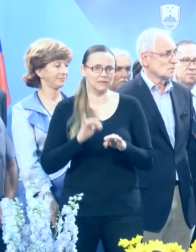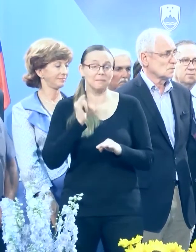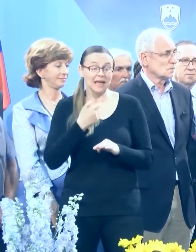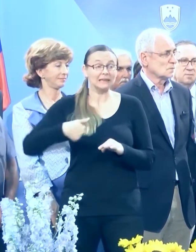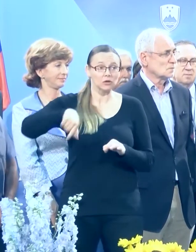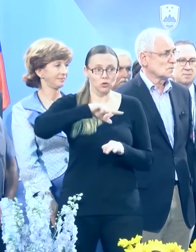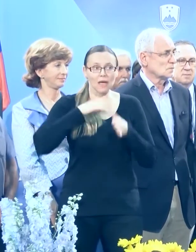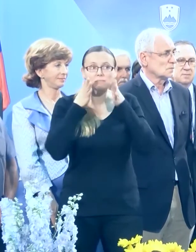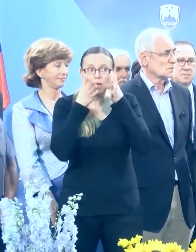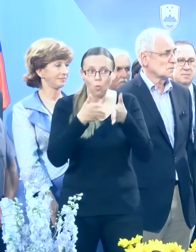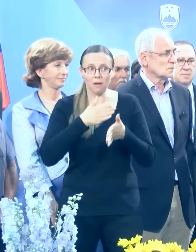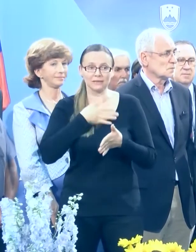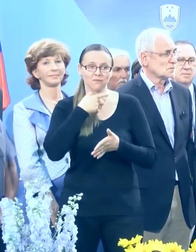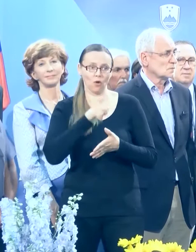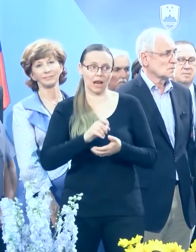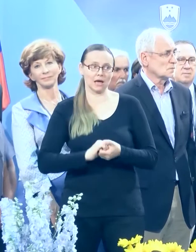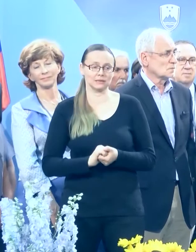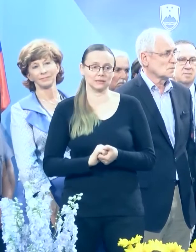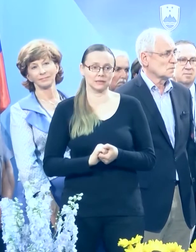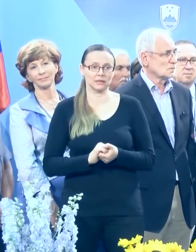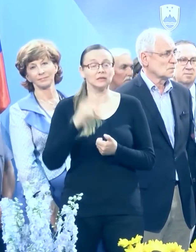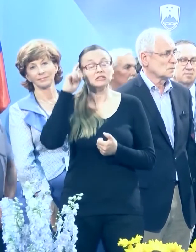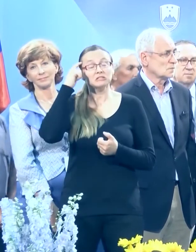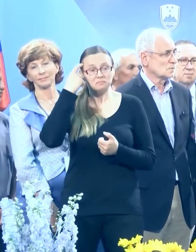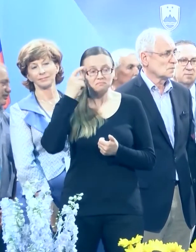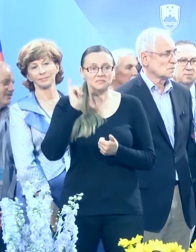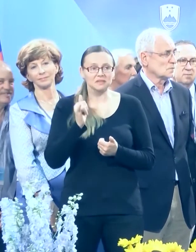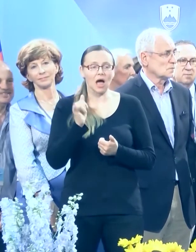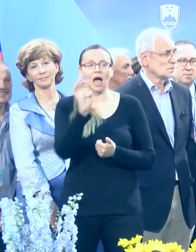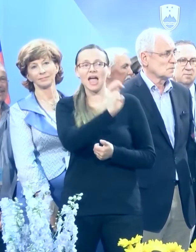nam zaupali svoj glas. Prepričan sem,